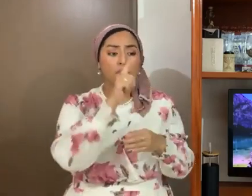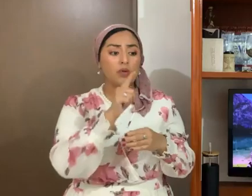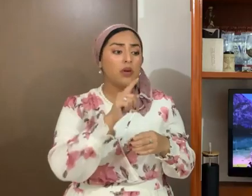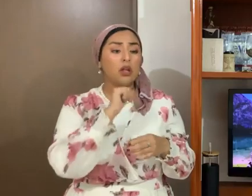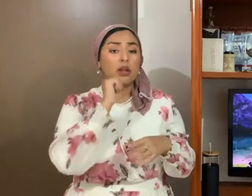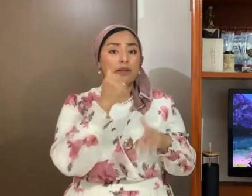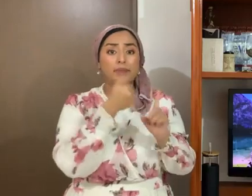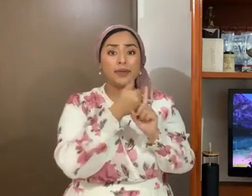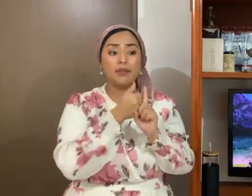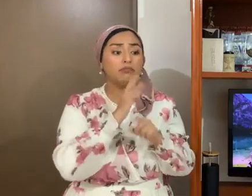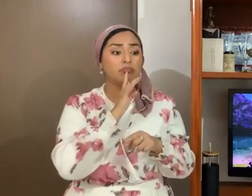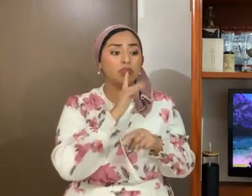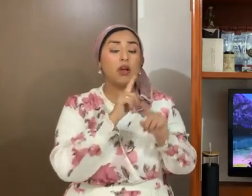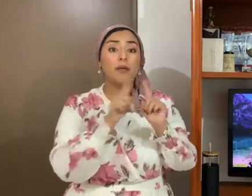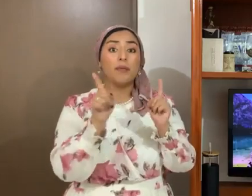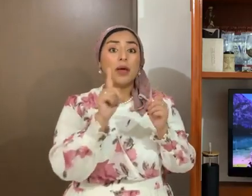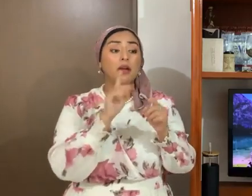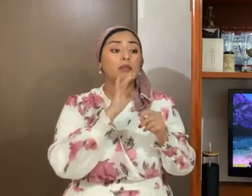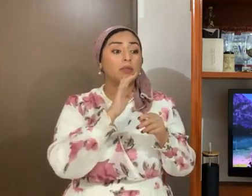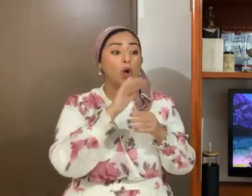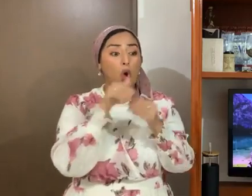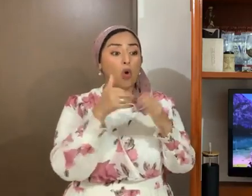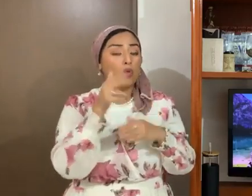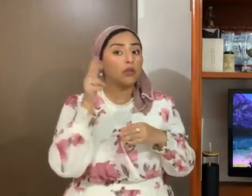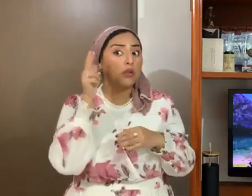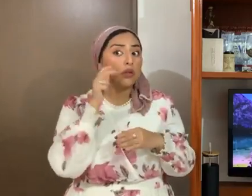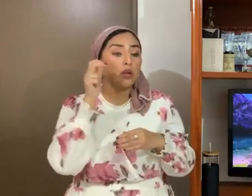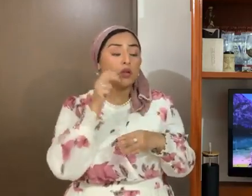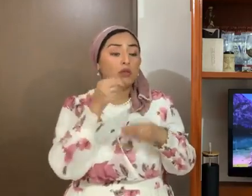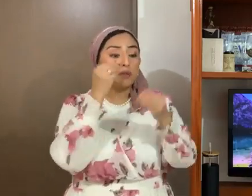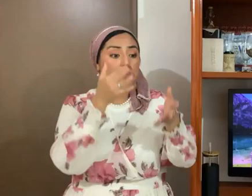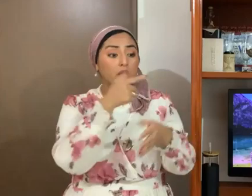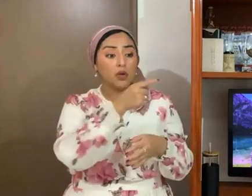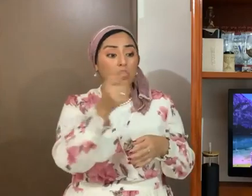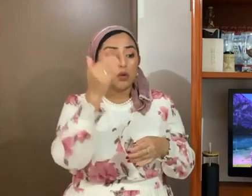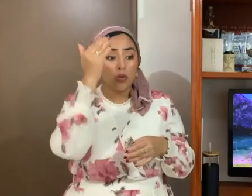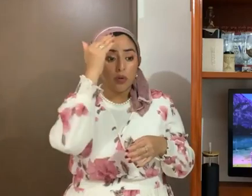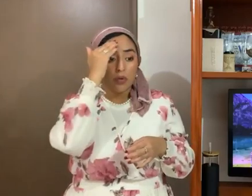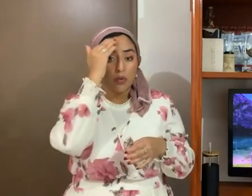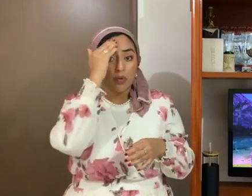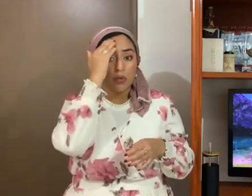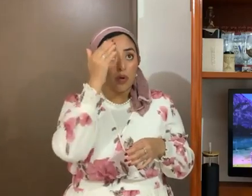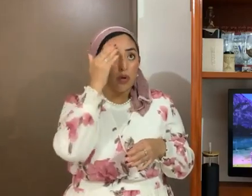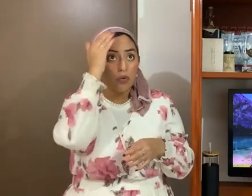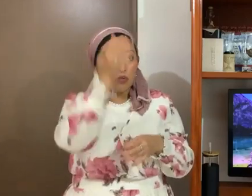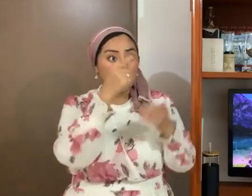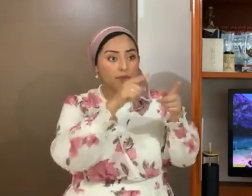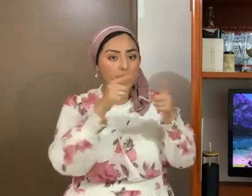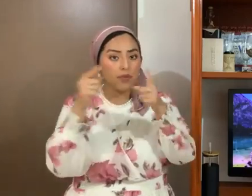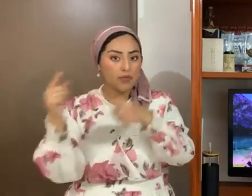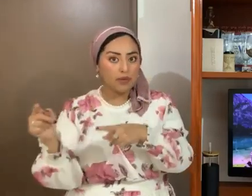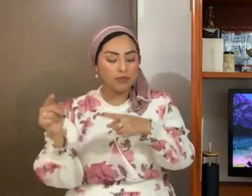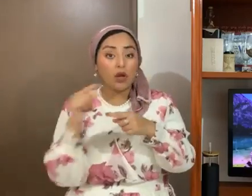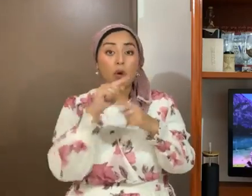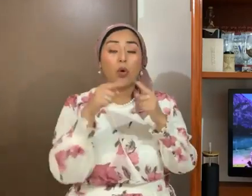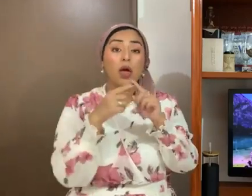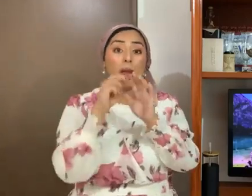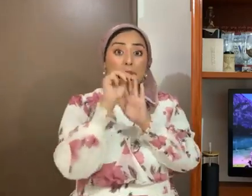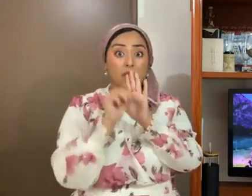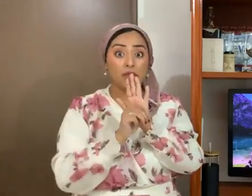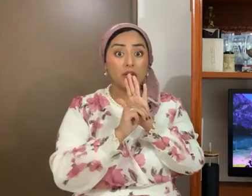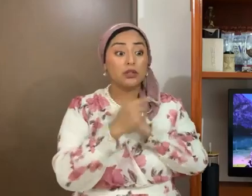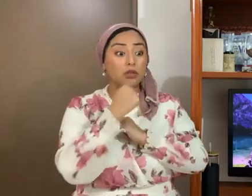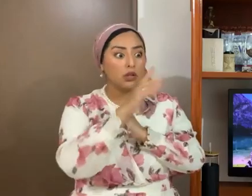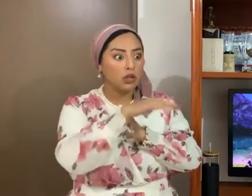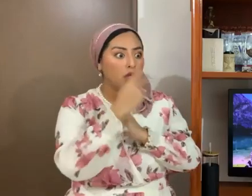hablará por su propia cuenta, sino que hablará todo lo que oyere y os hará saber las cosas que habrán de venir. Cuando Moisés le